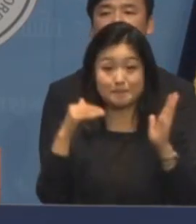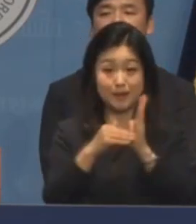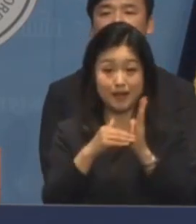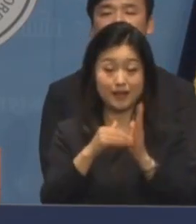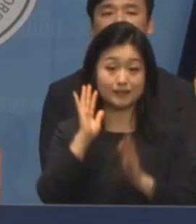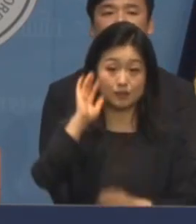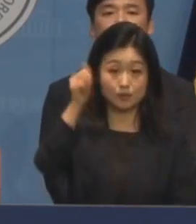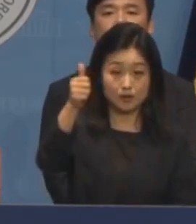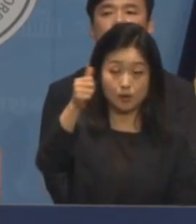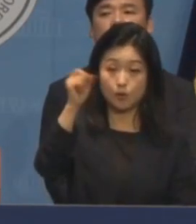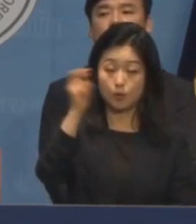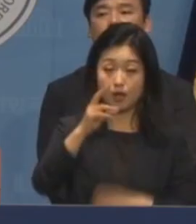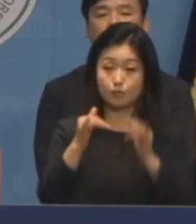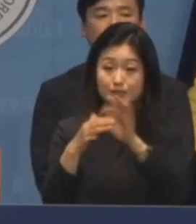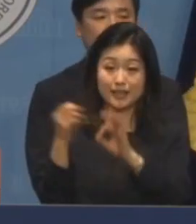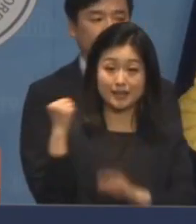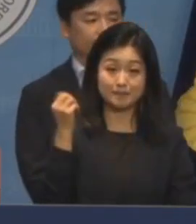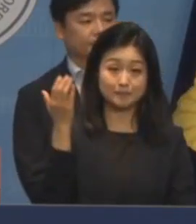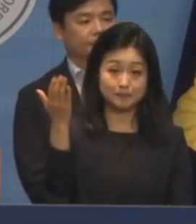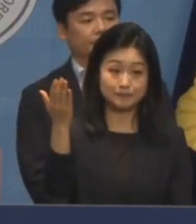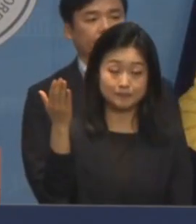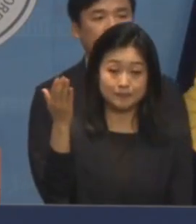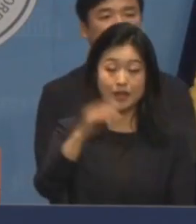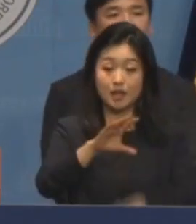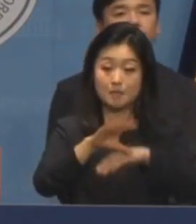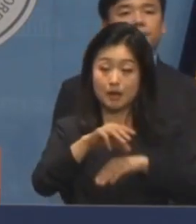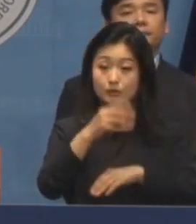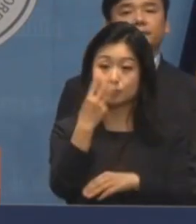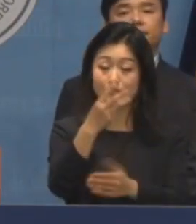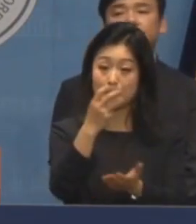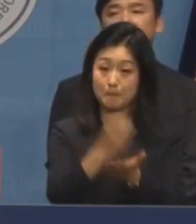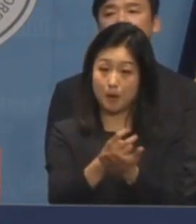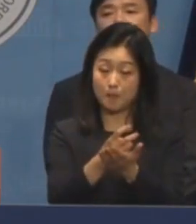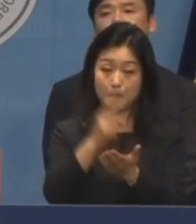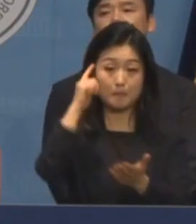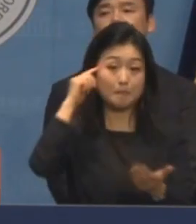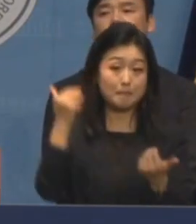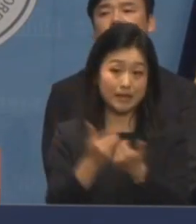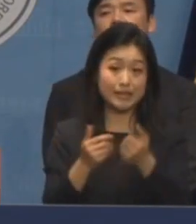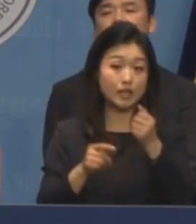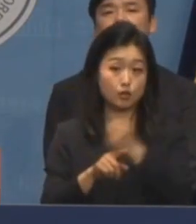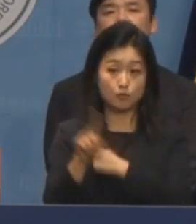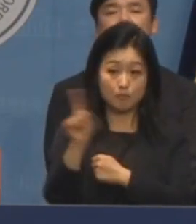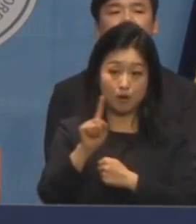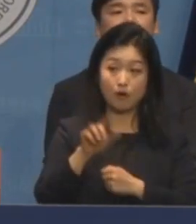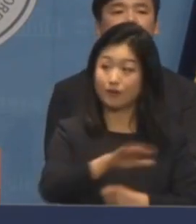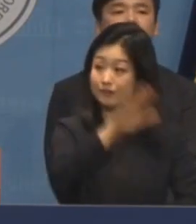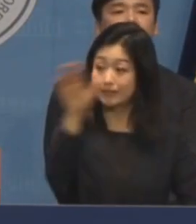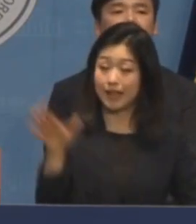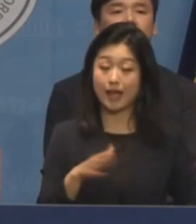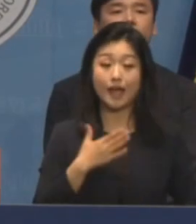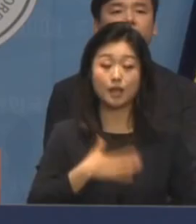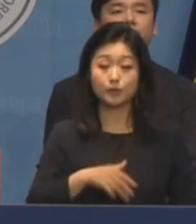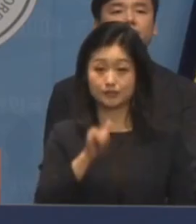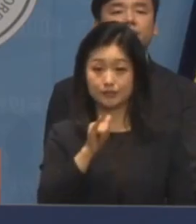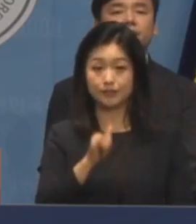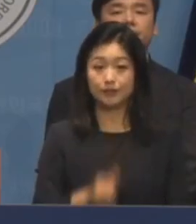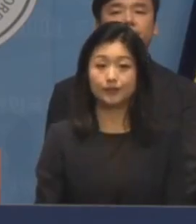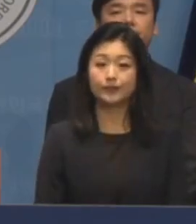윤석열 대통령과 국민의힘이 방송사법을 왜 그토록 반대했는지 우리 국민 모두가 알고